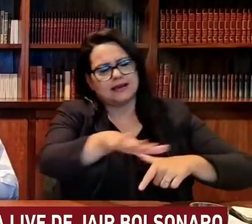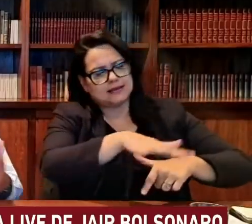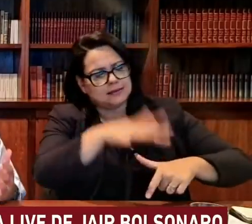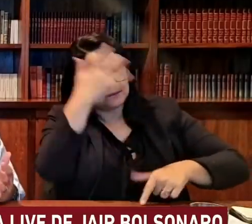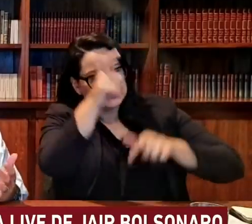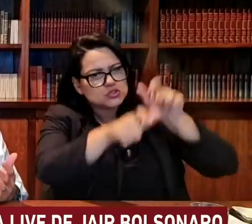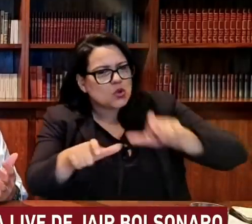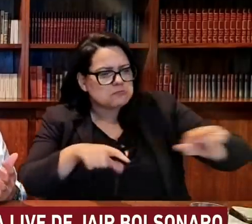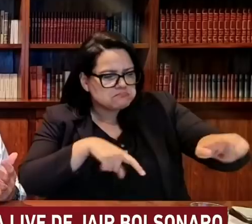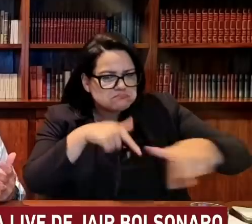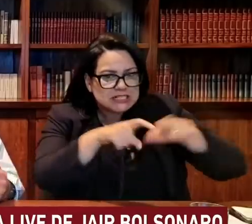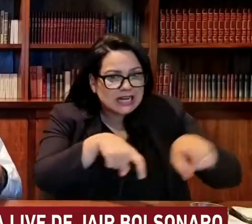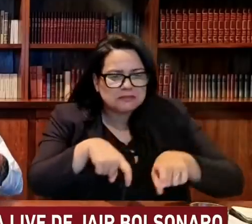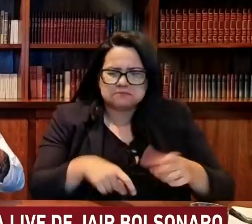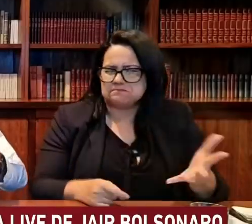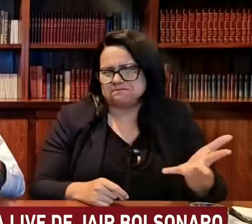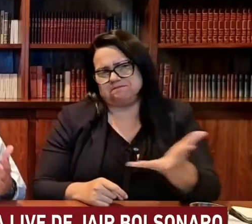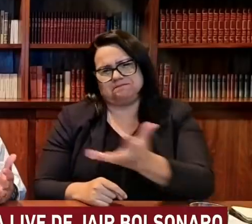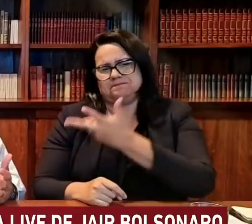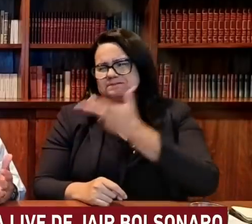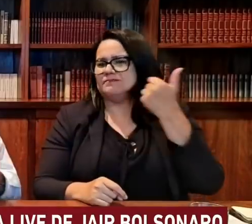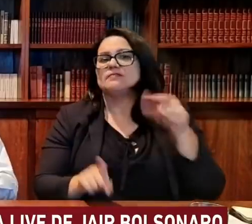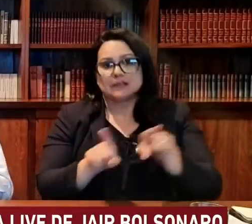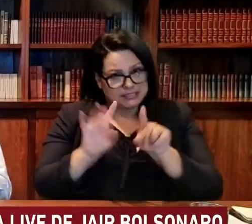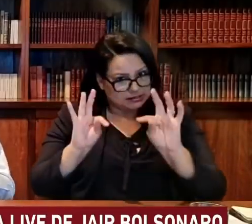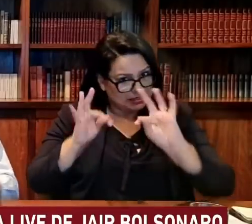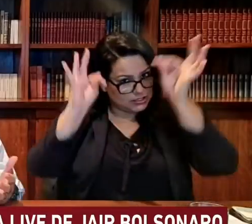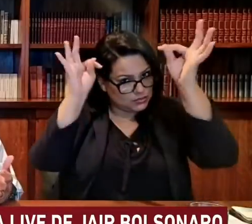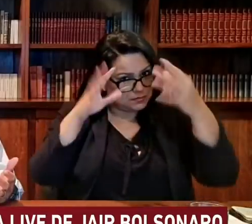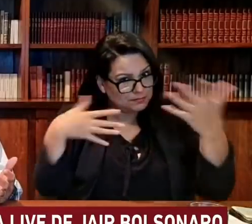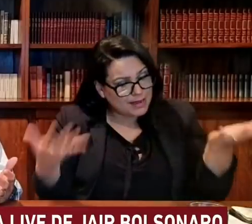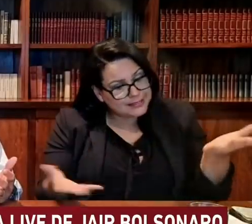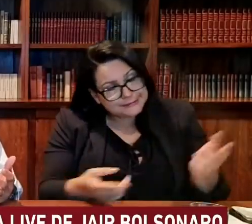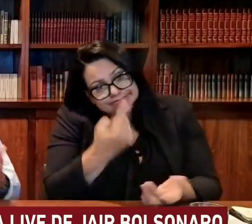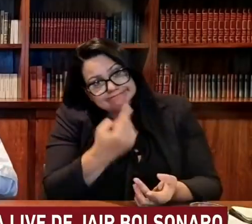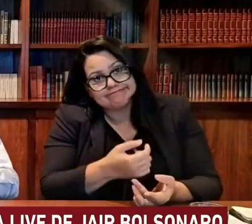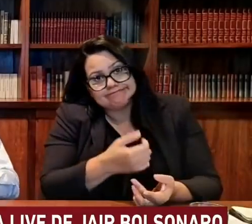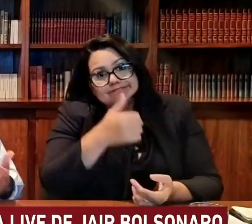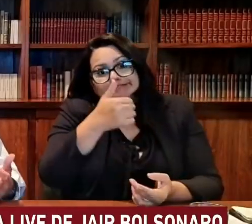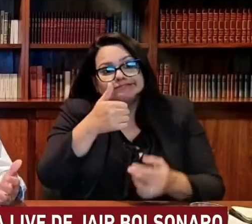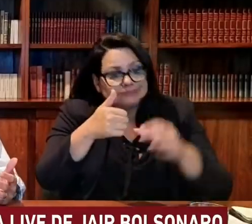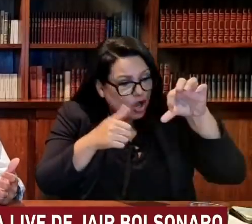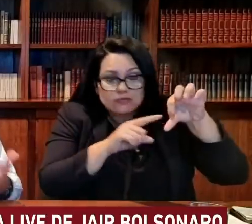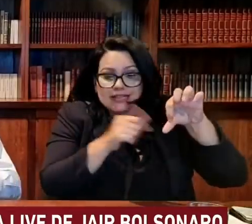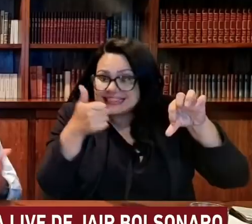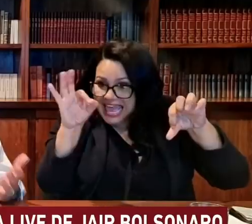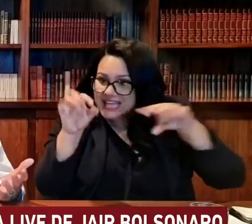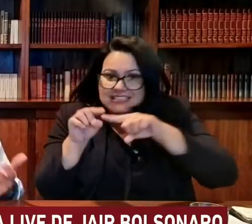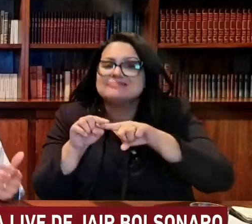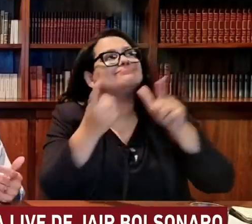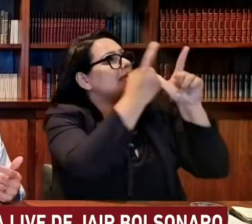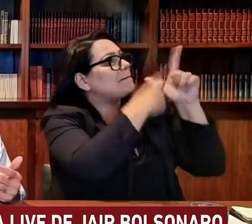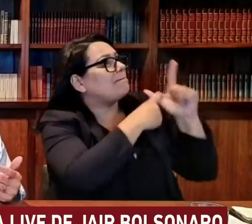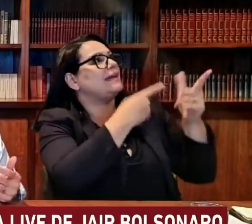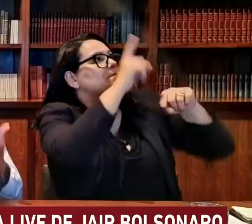mulher também é excepcional. E também tecnologias. Mas dependemos em parte, né? De fertilizantes que vêm